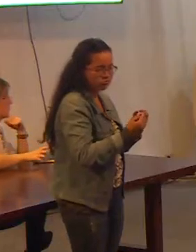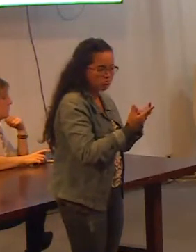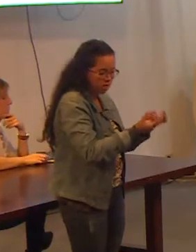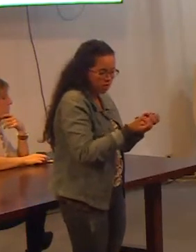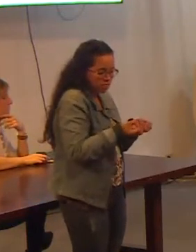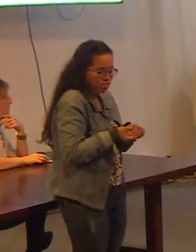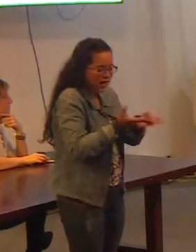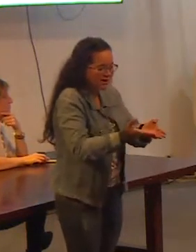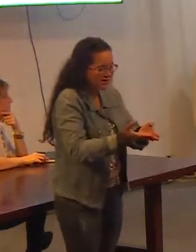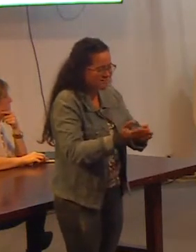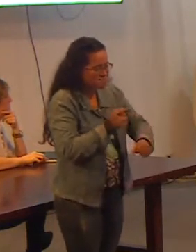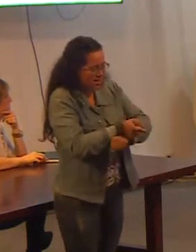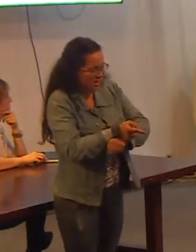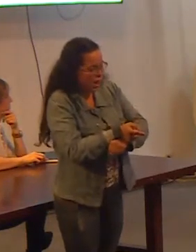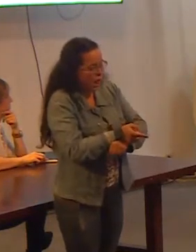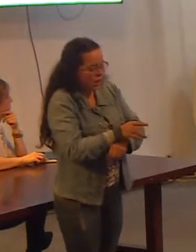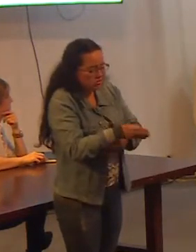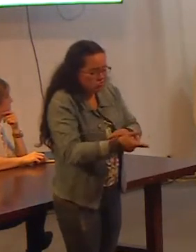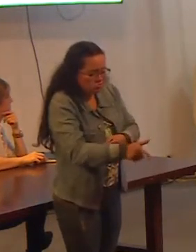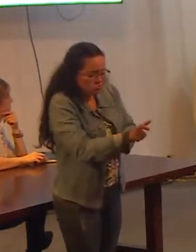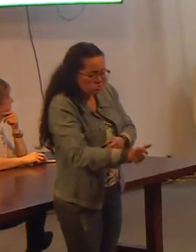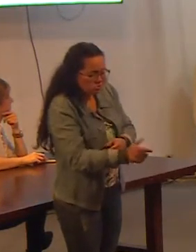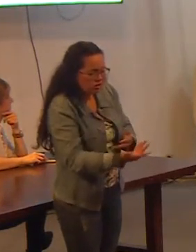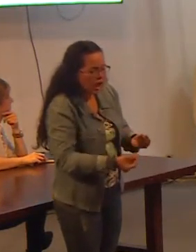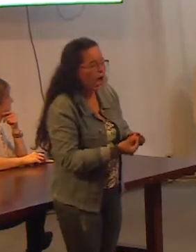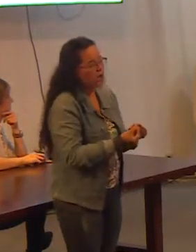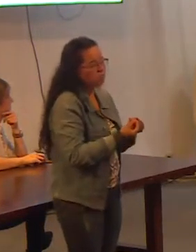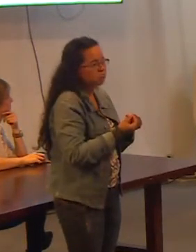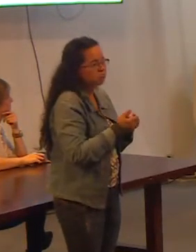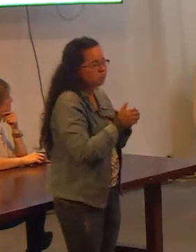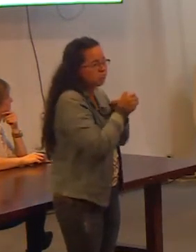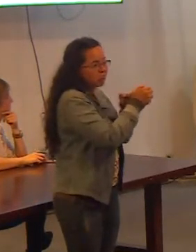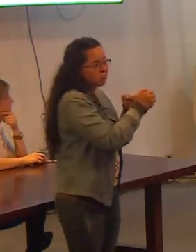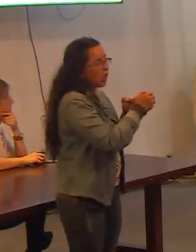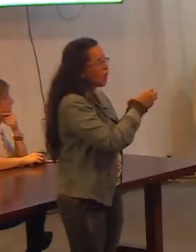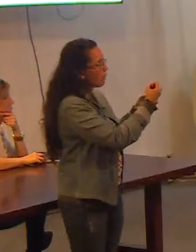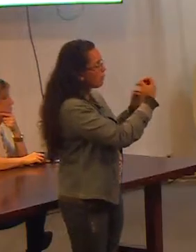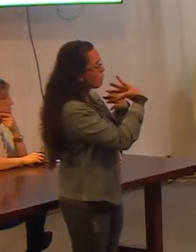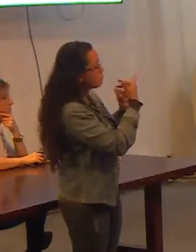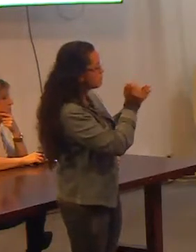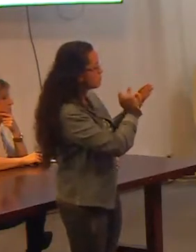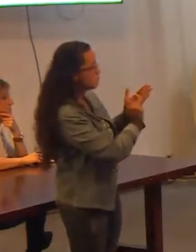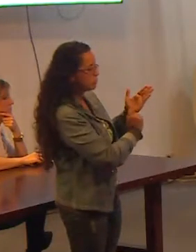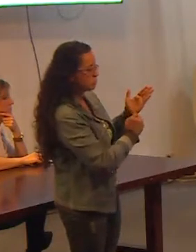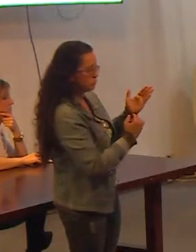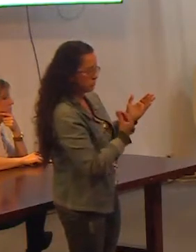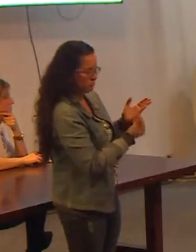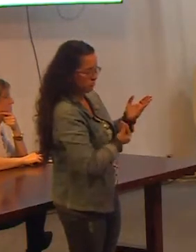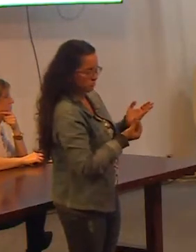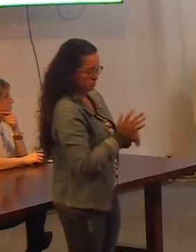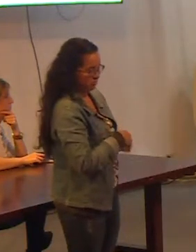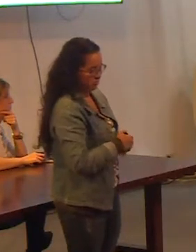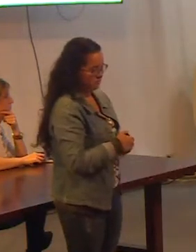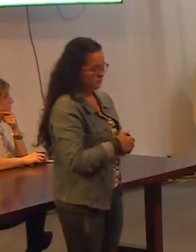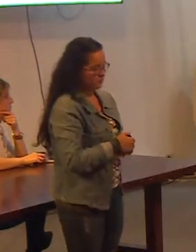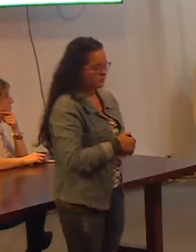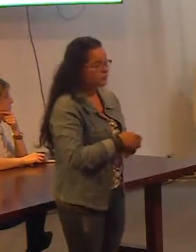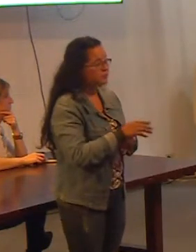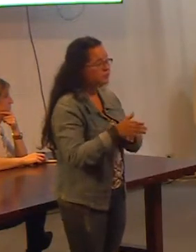instrucciones. De allí realiza todo esto con una función específica para llevar a cabo